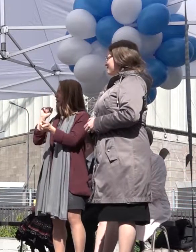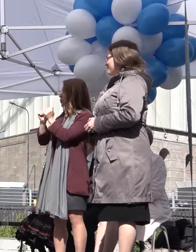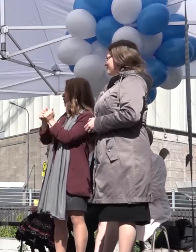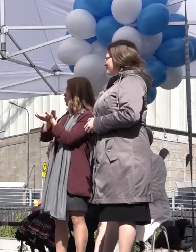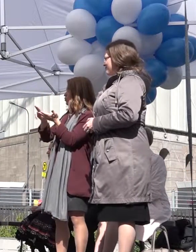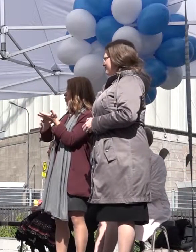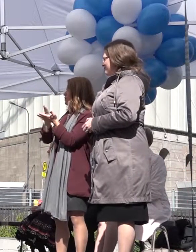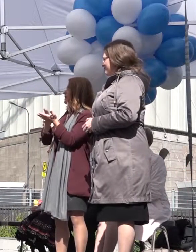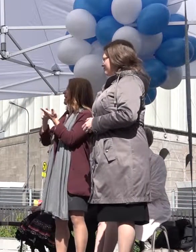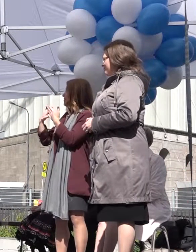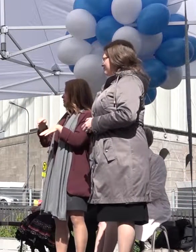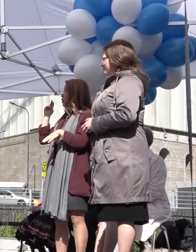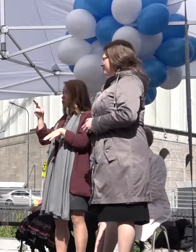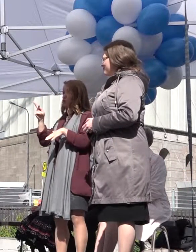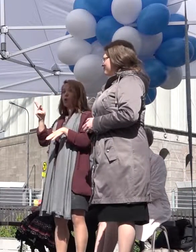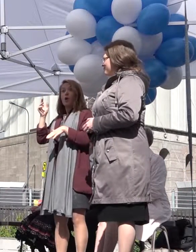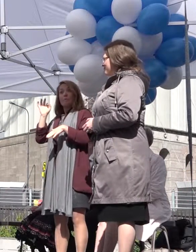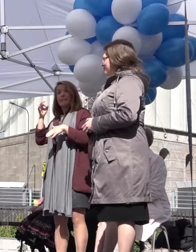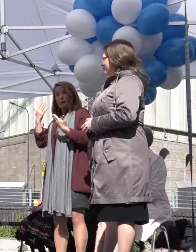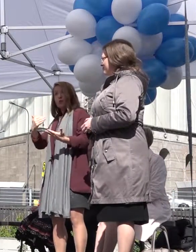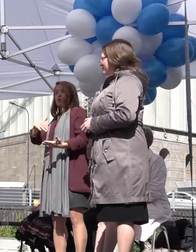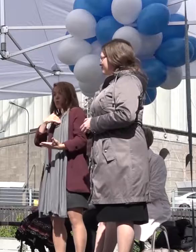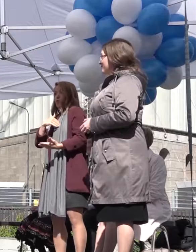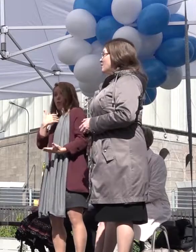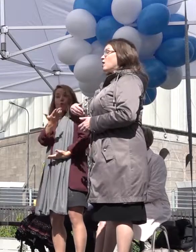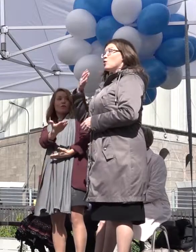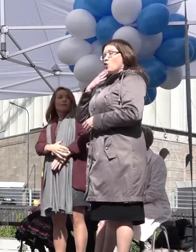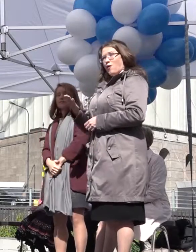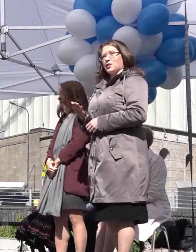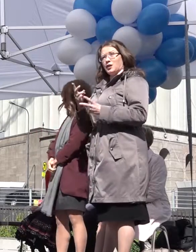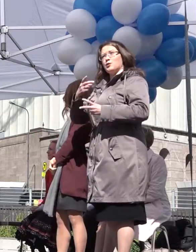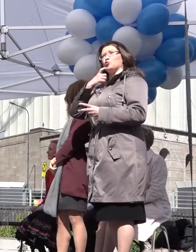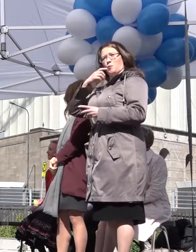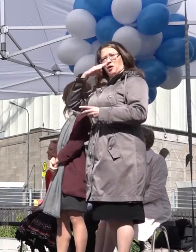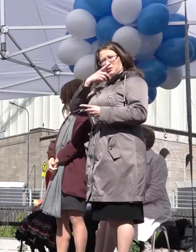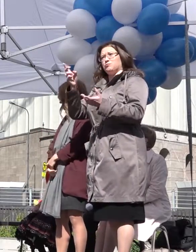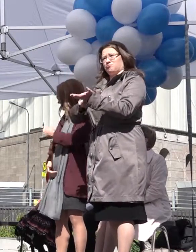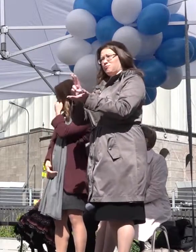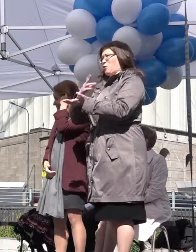että miltä nyt tuntuu. Hyvältä tietenkin. Eks niin, Suomen kansa?